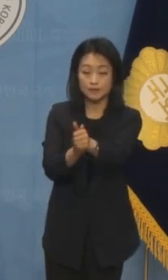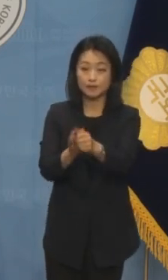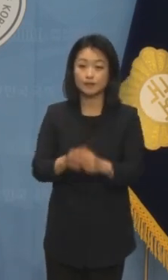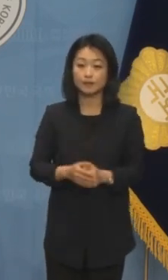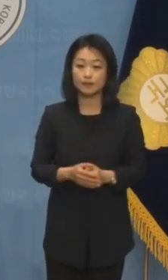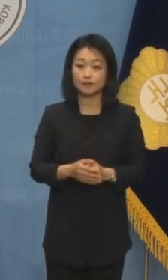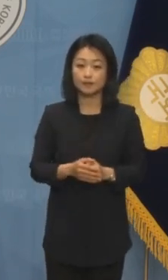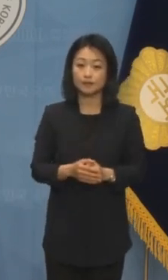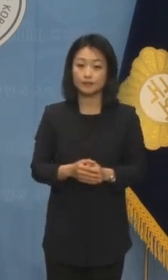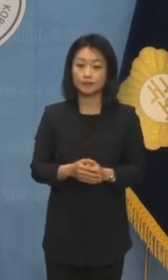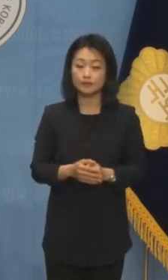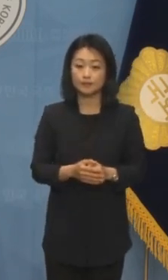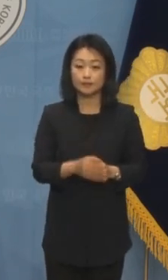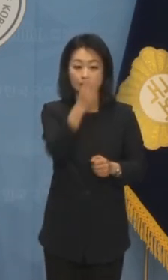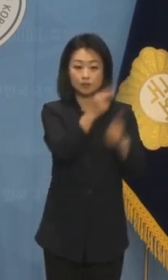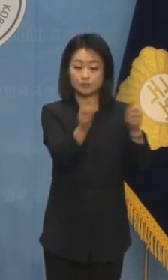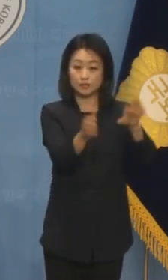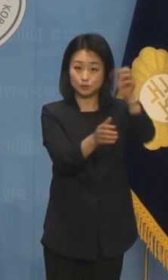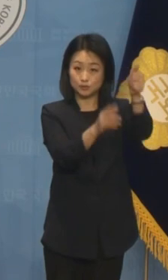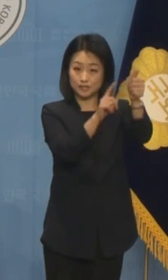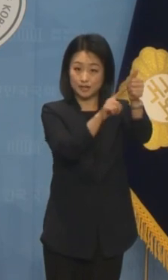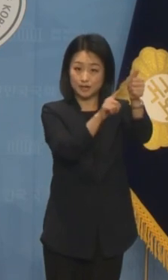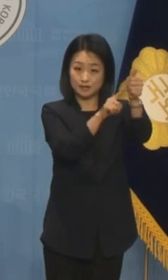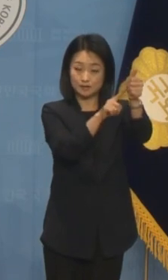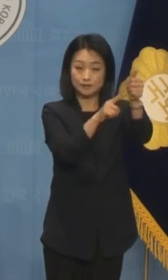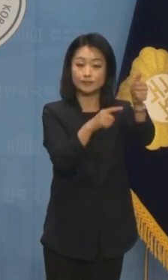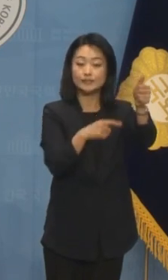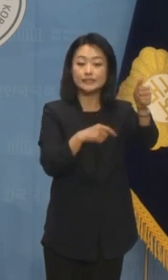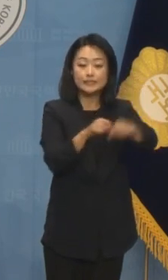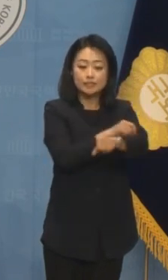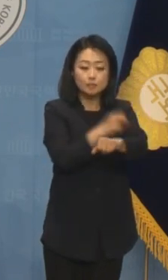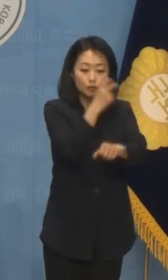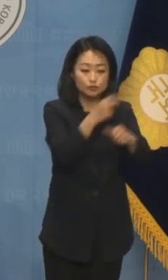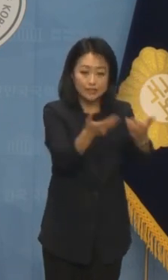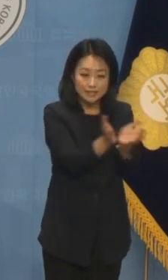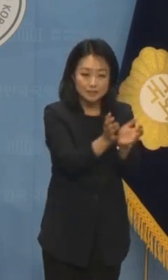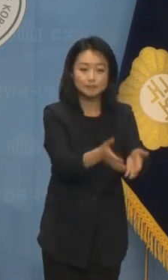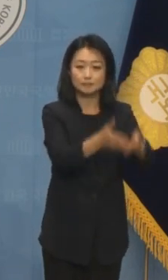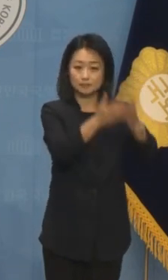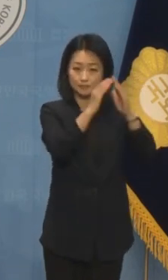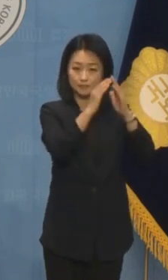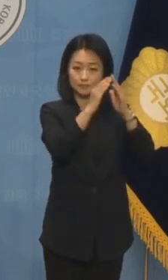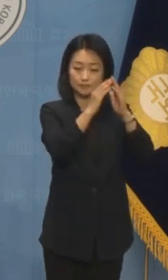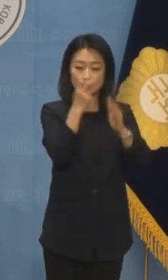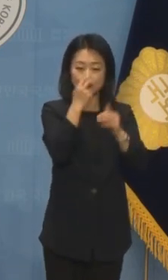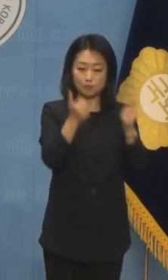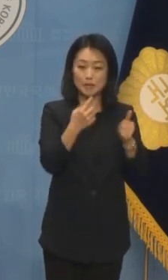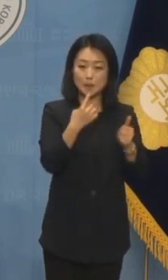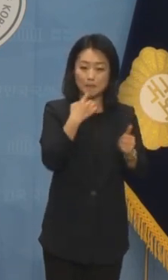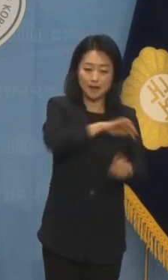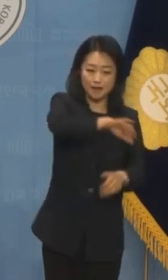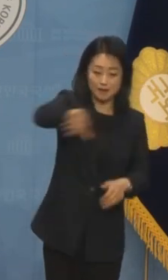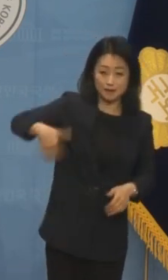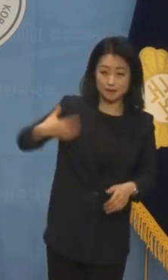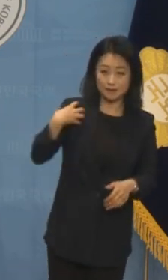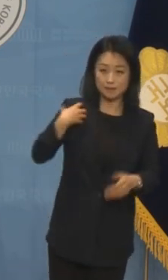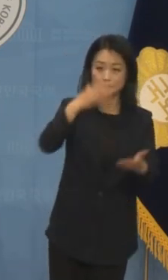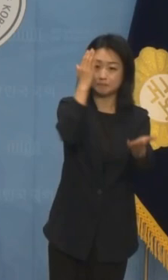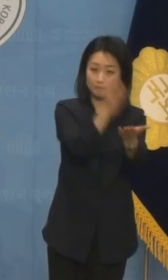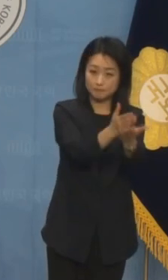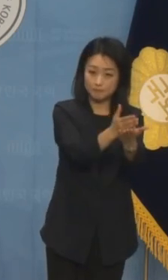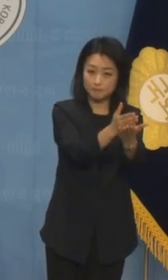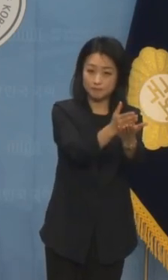남은 임기 동안 특별수사팀을 꾸려 더 이상 제 식구 감싸기란 부끄러운 말이 나오지